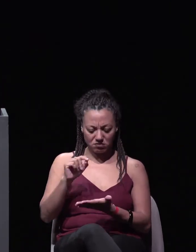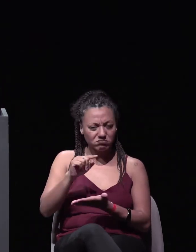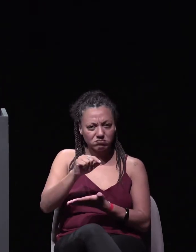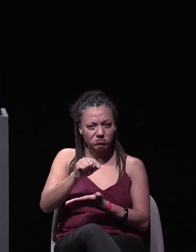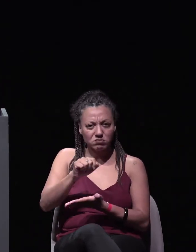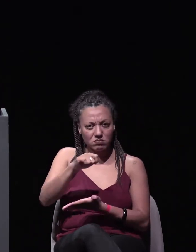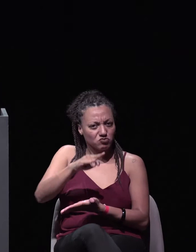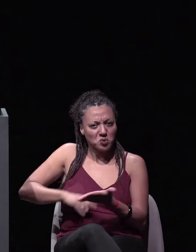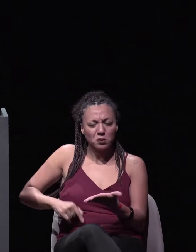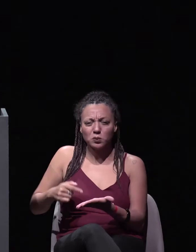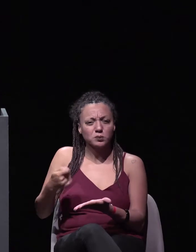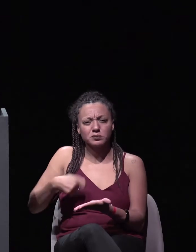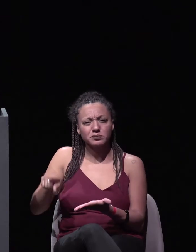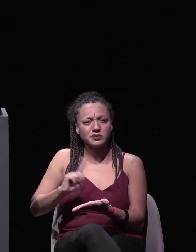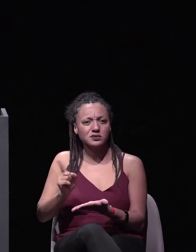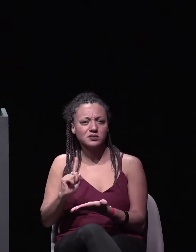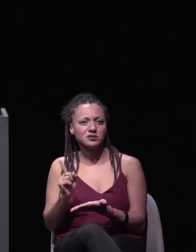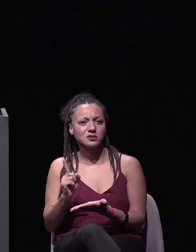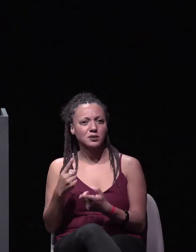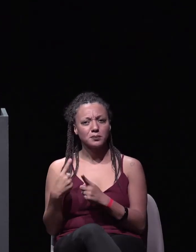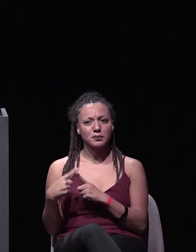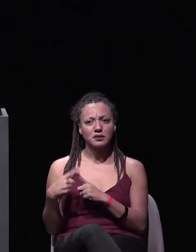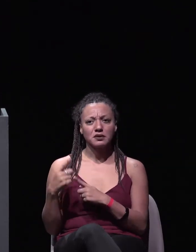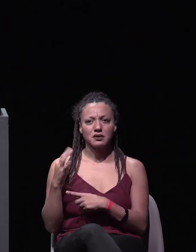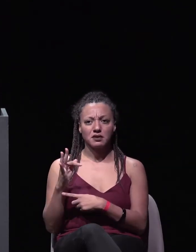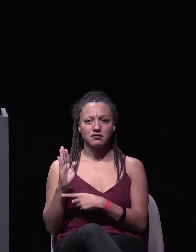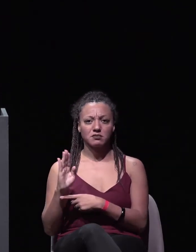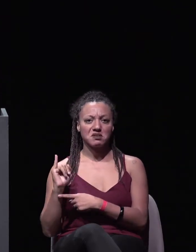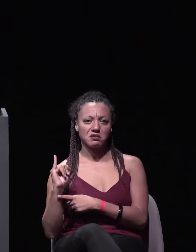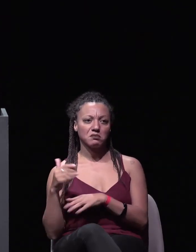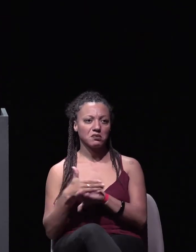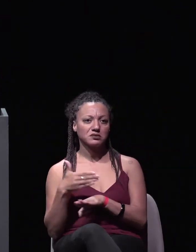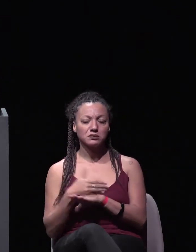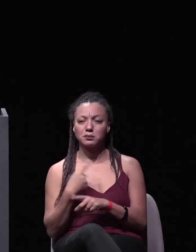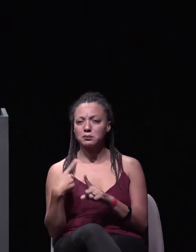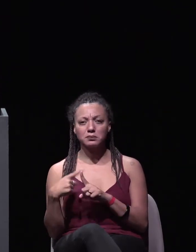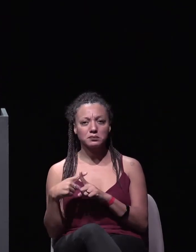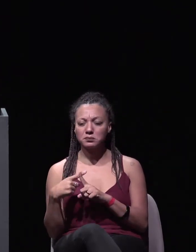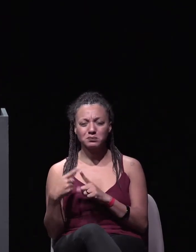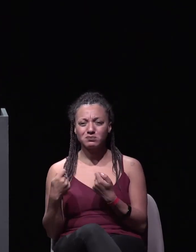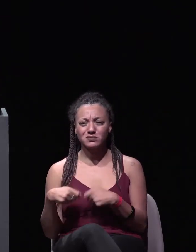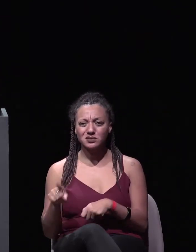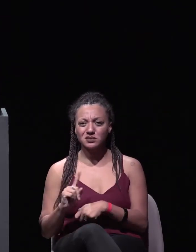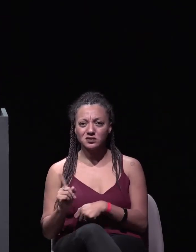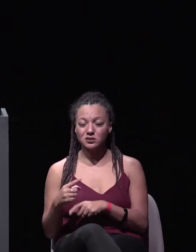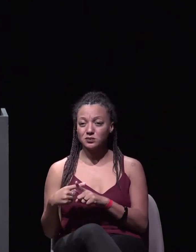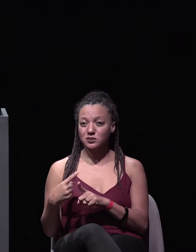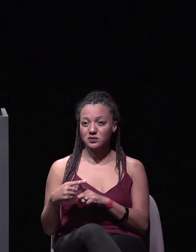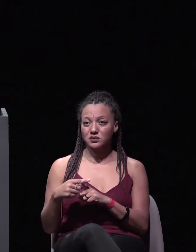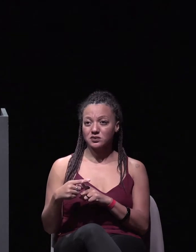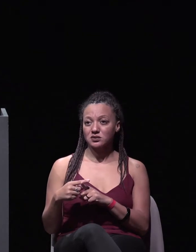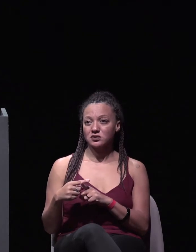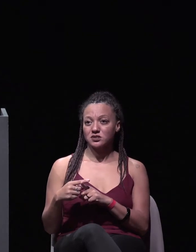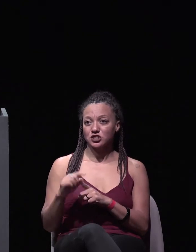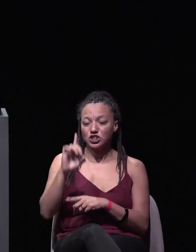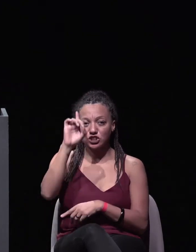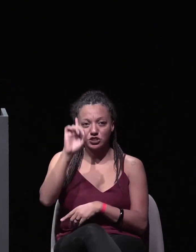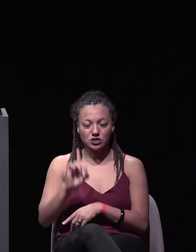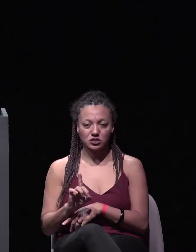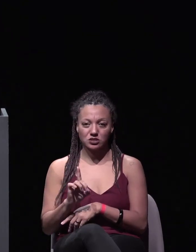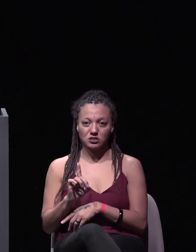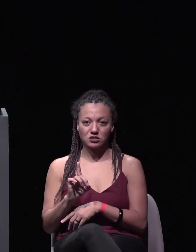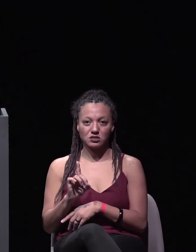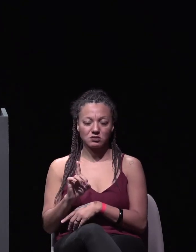né? Não há porquê o FBI se envolver nesse caso, porque nenhum direito ou